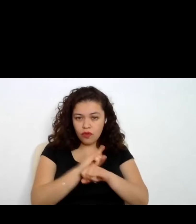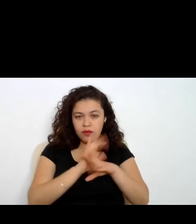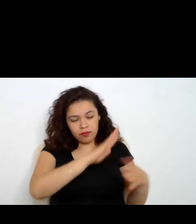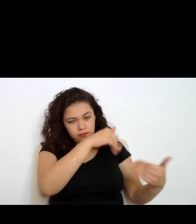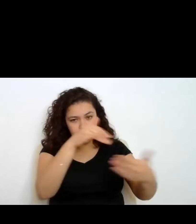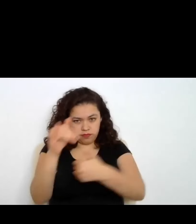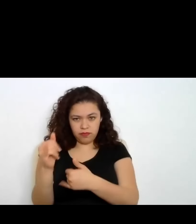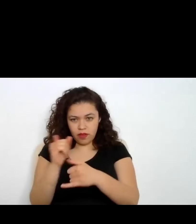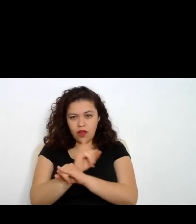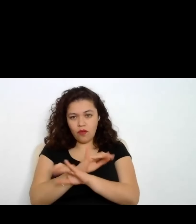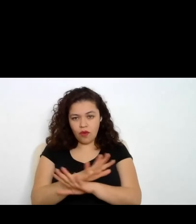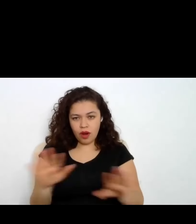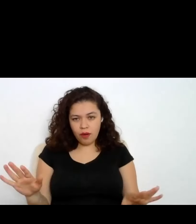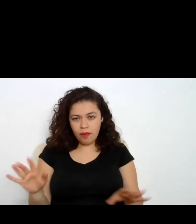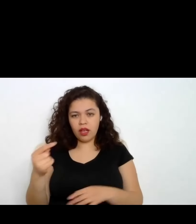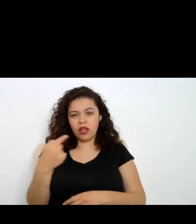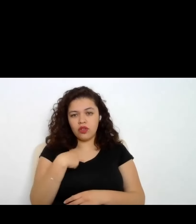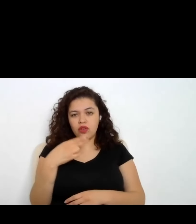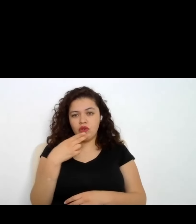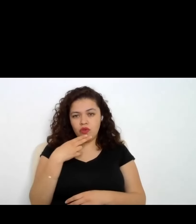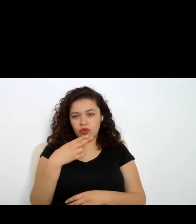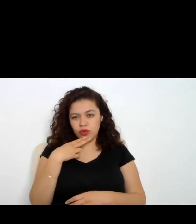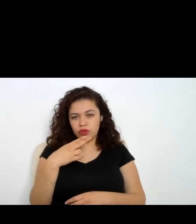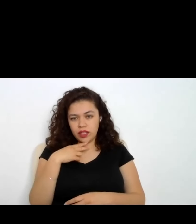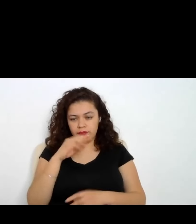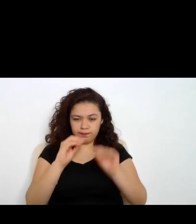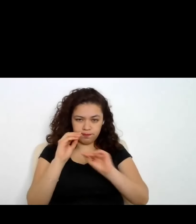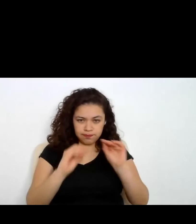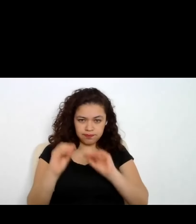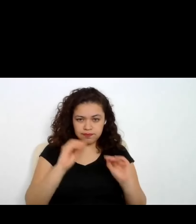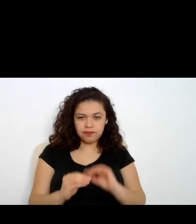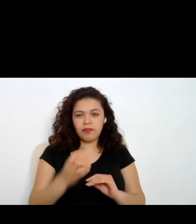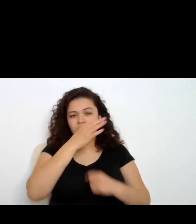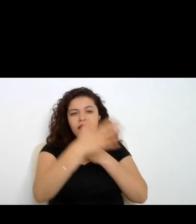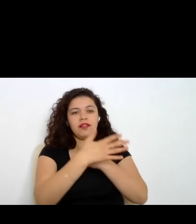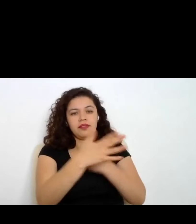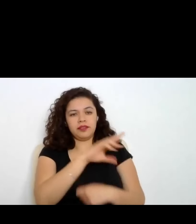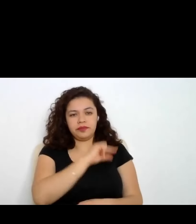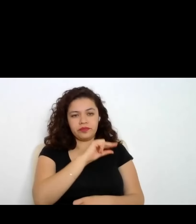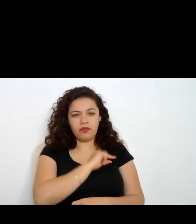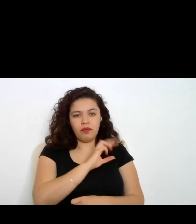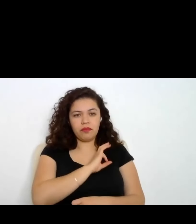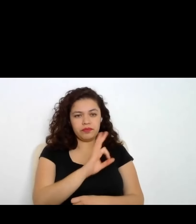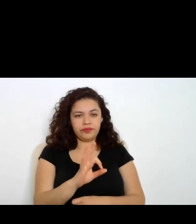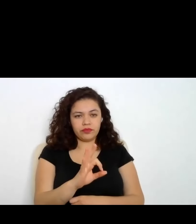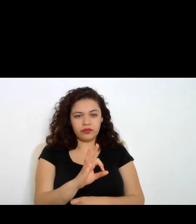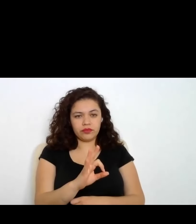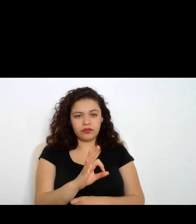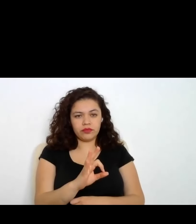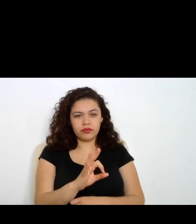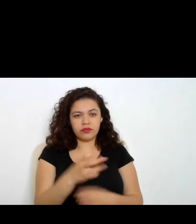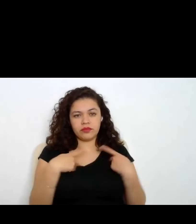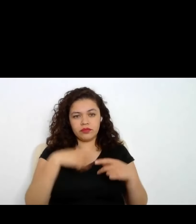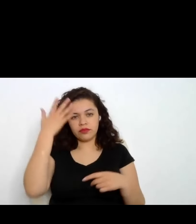utilizar voy a empezar a utilizar esos datos personales. Entonces, el aviso de privacidad puede ponerse a disposición de los